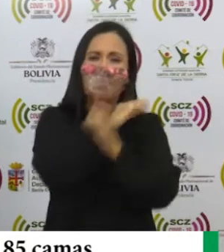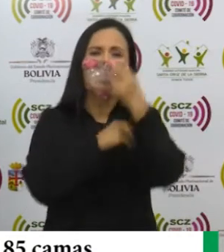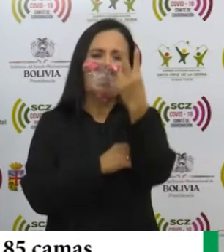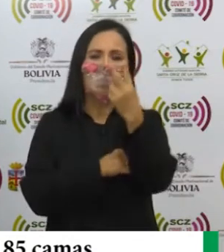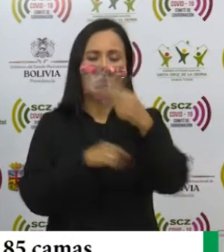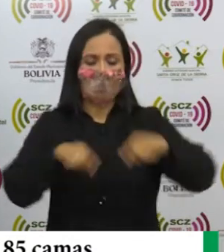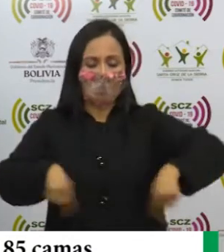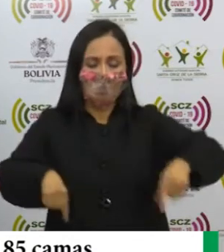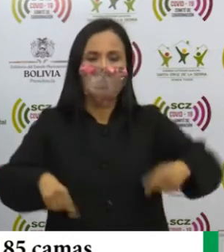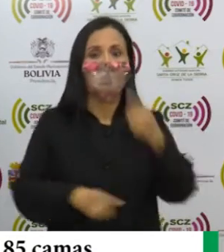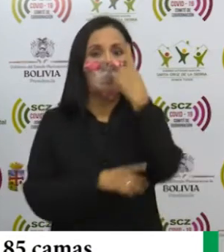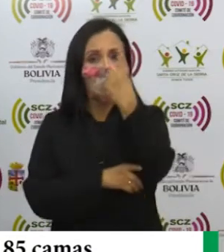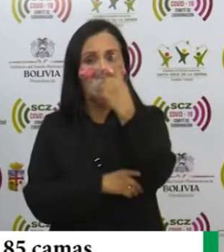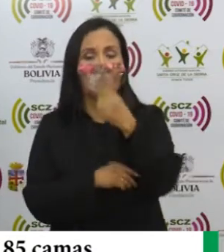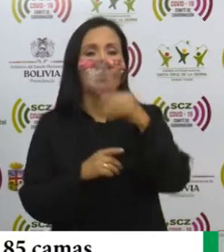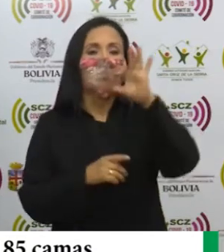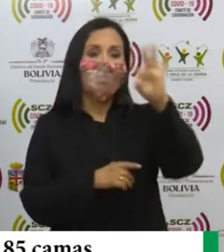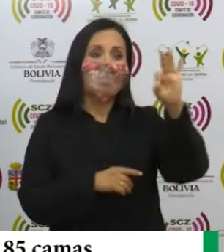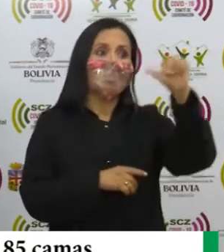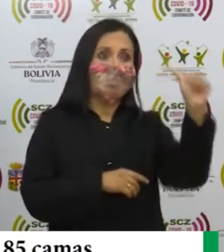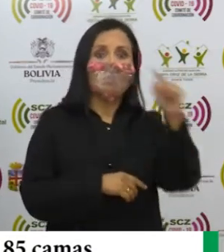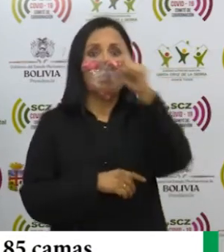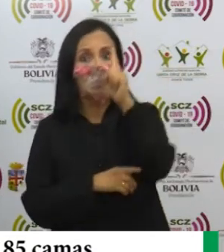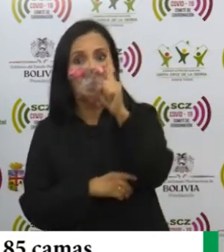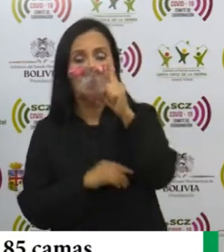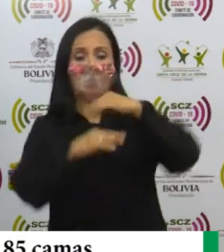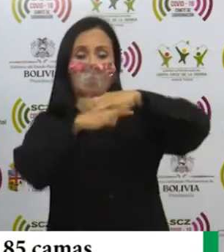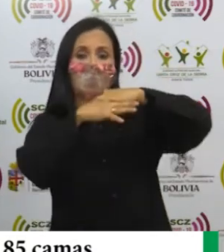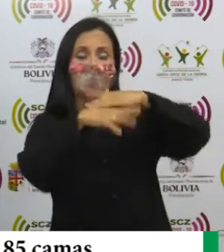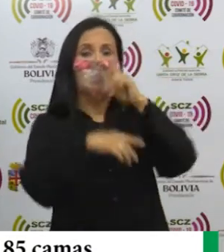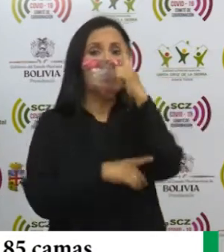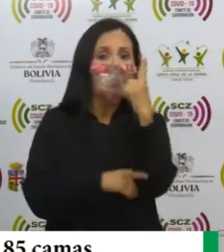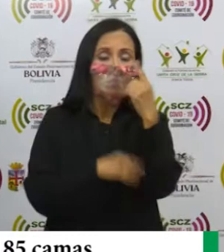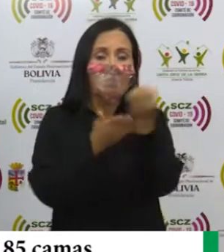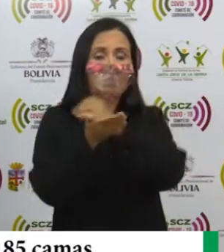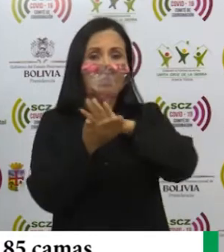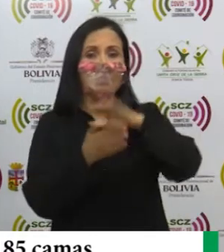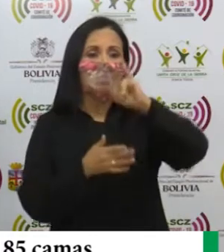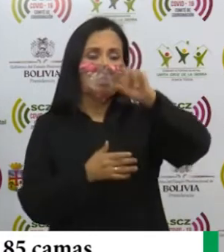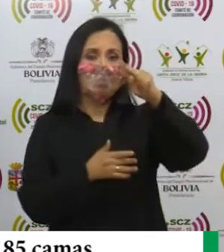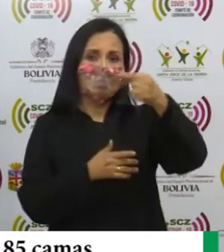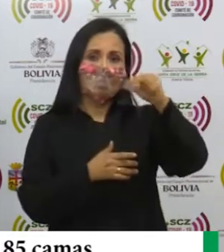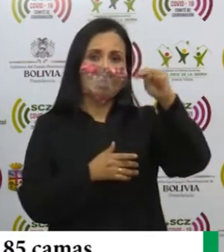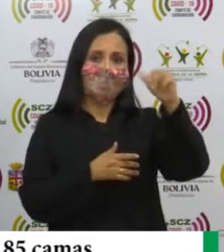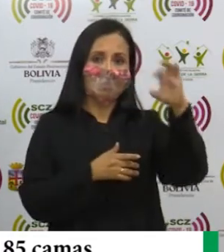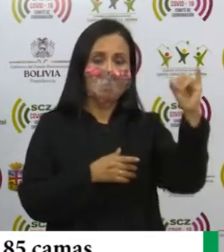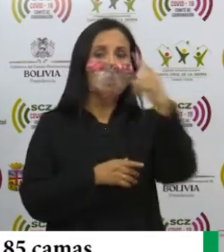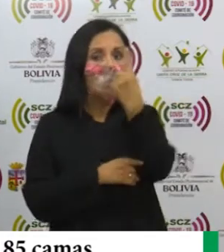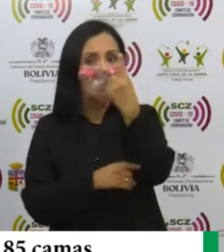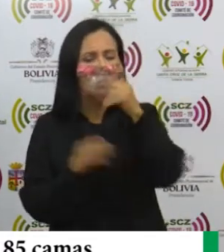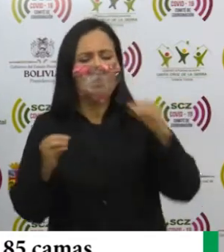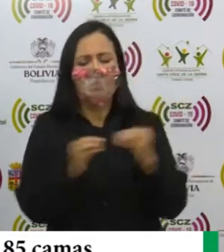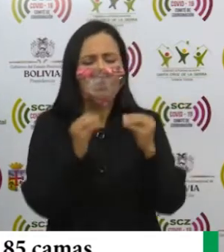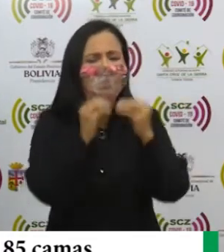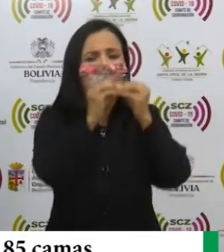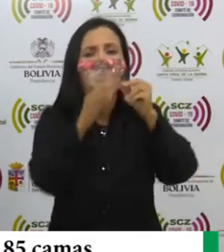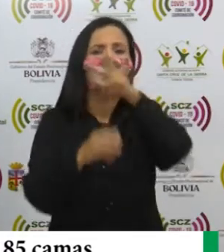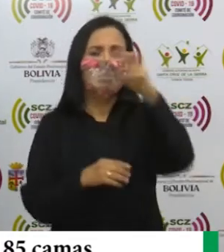1, Fernández Alonso 1, Porongo 1 y San Ignacio 1, haciendo la suma total